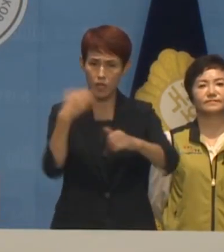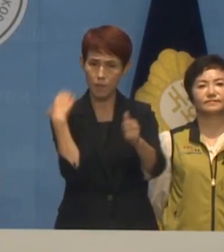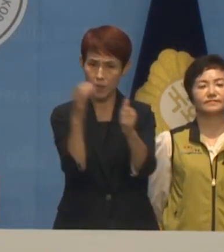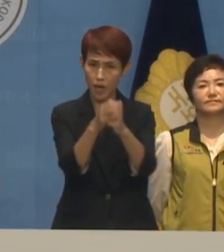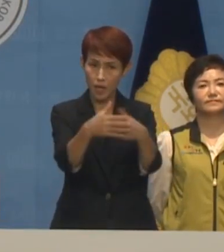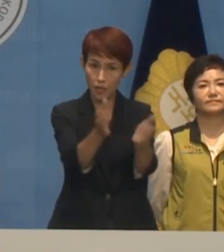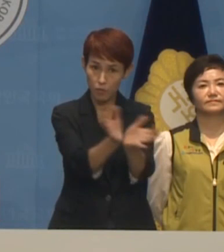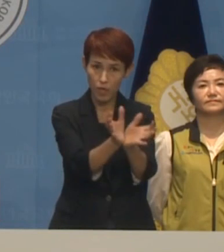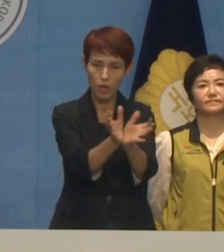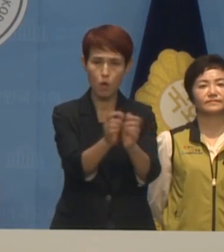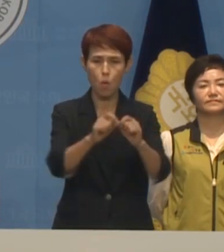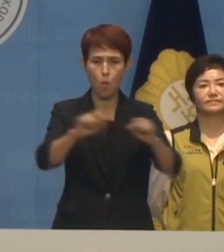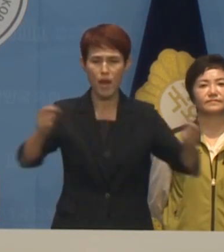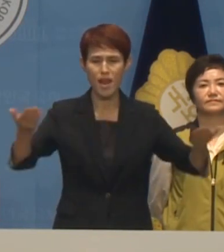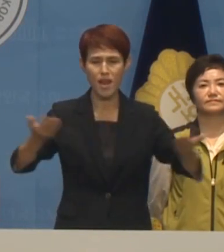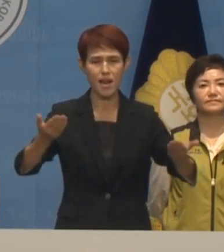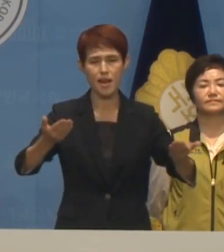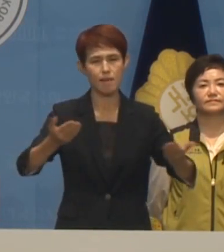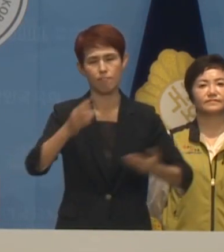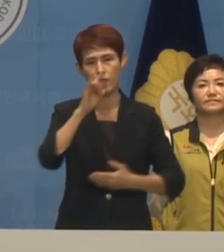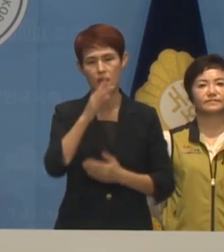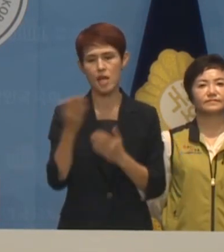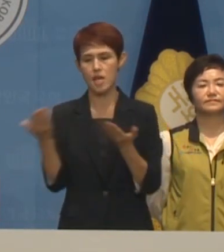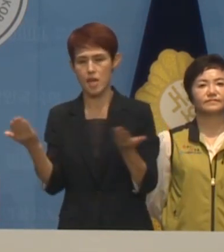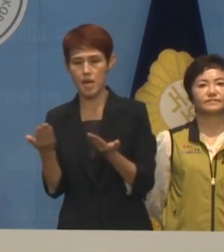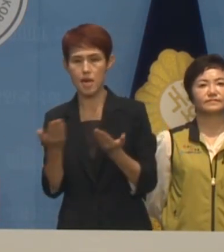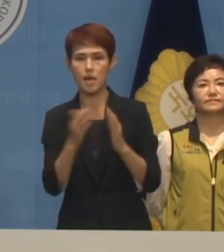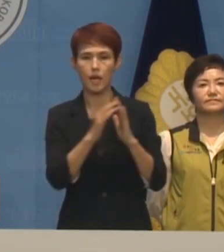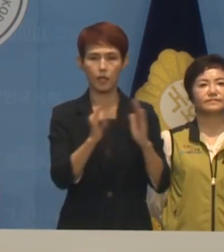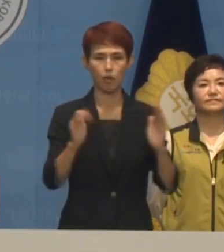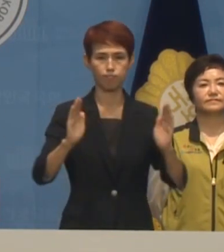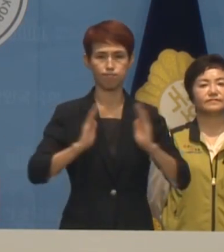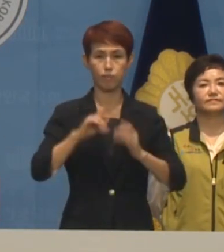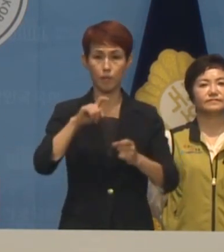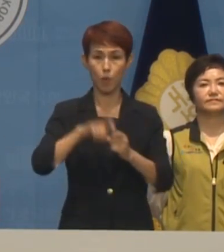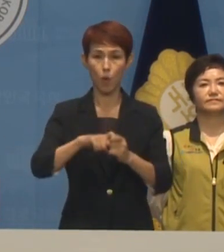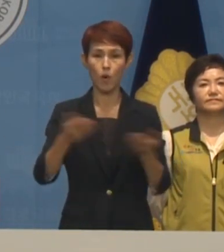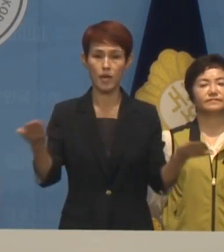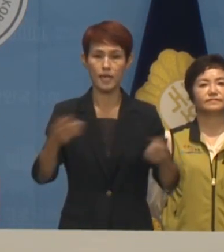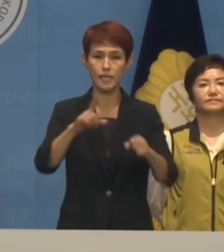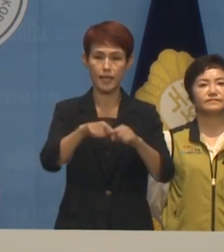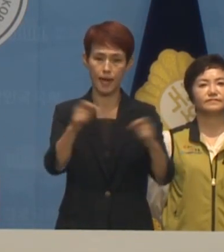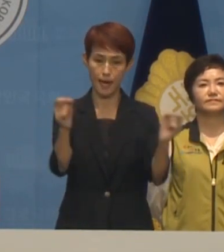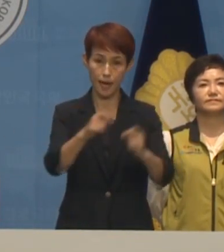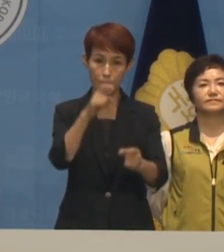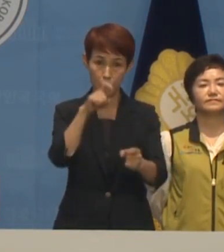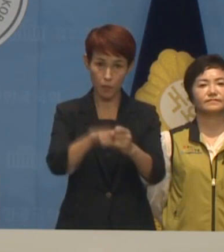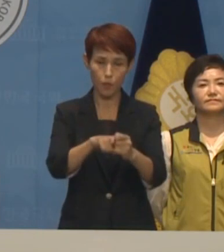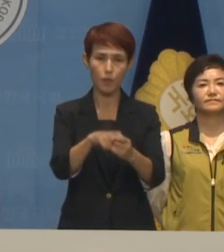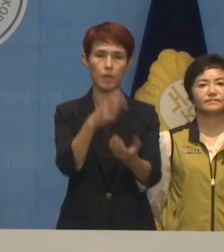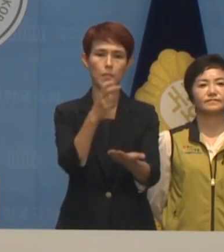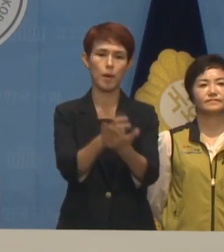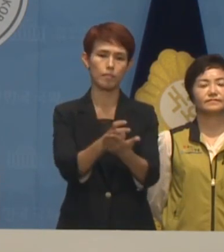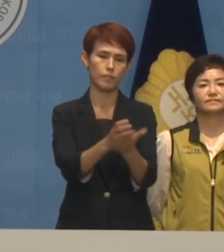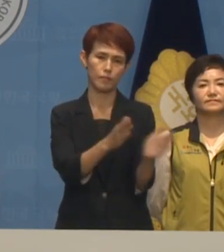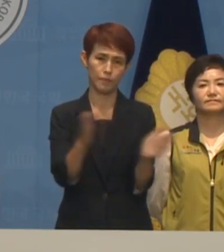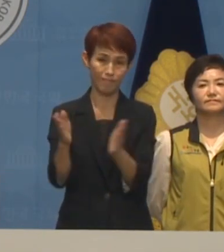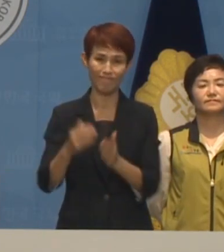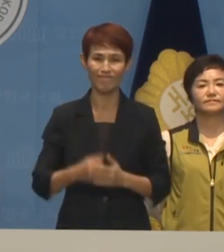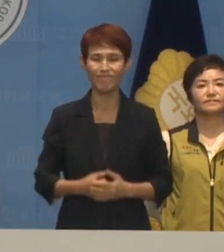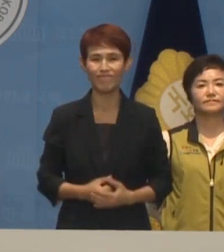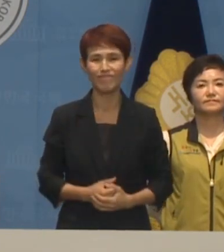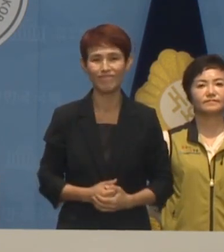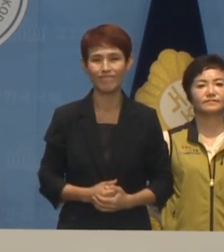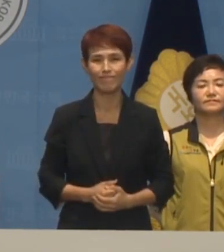장시간 근로 해소와 일가정 양립을 위한 근로시간 단축을 위한 논의가 진행될 수 있도록 법적 근거를